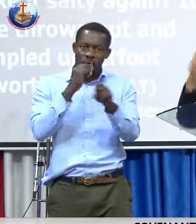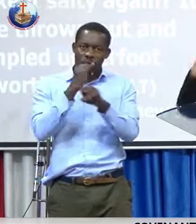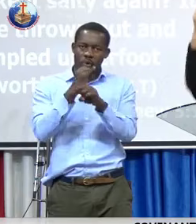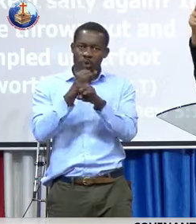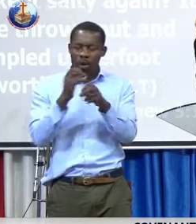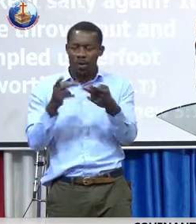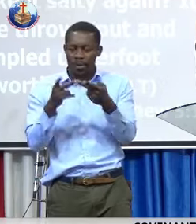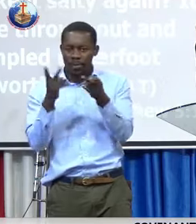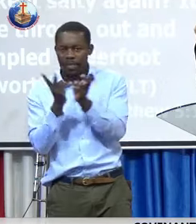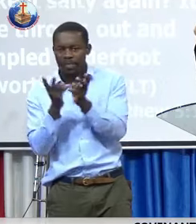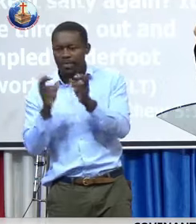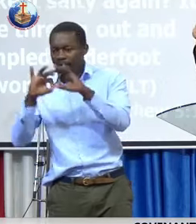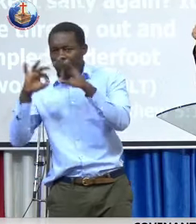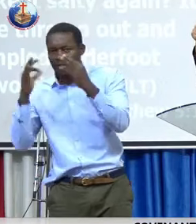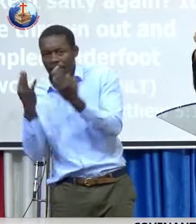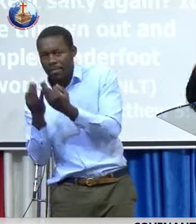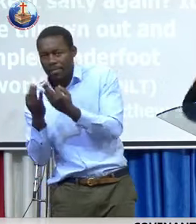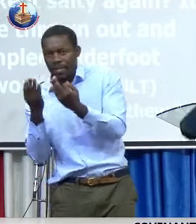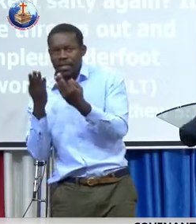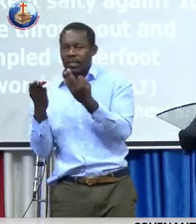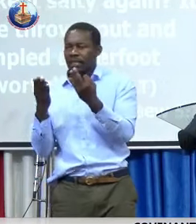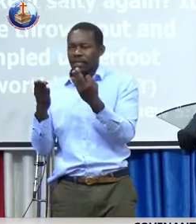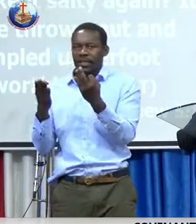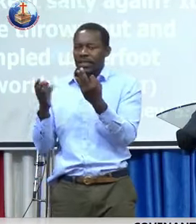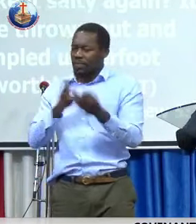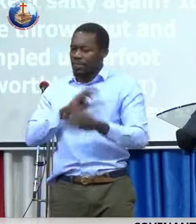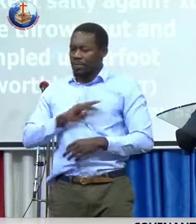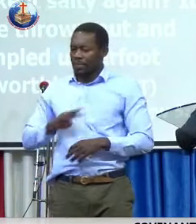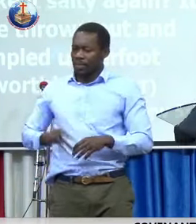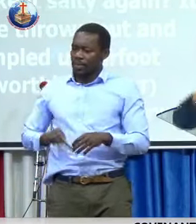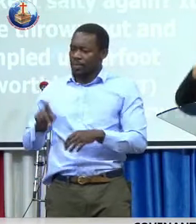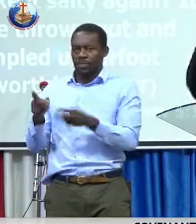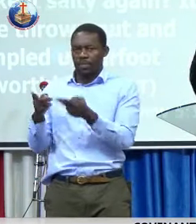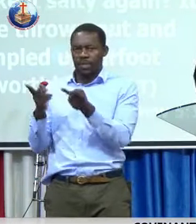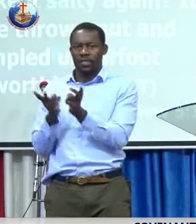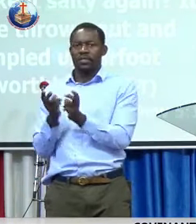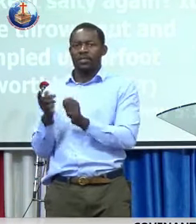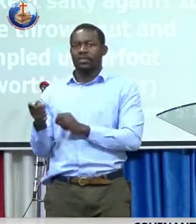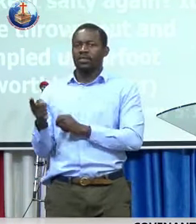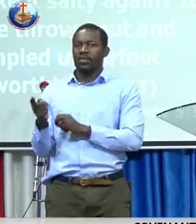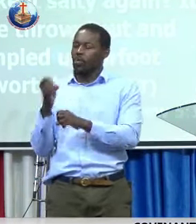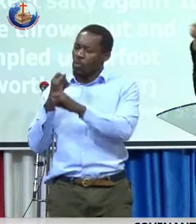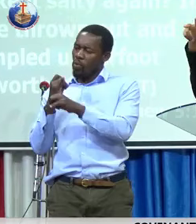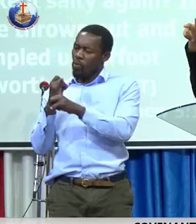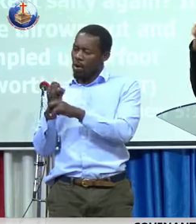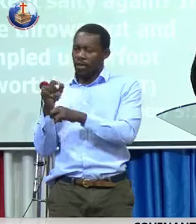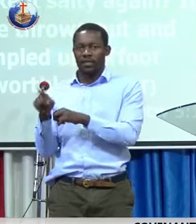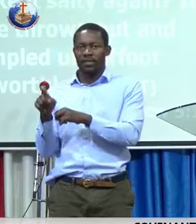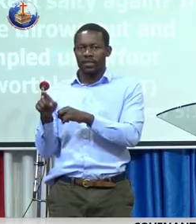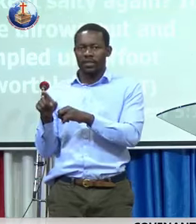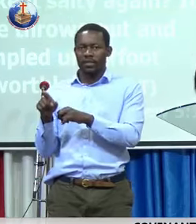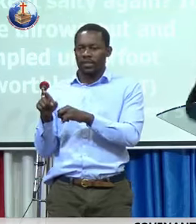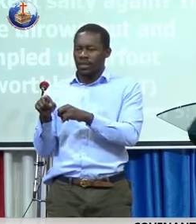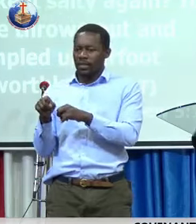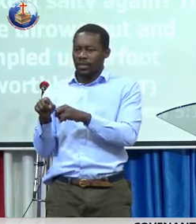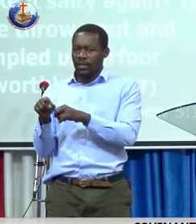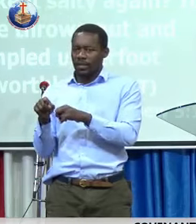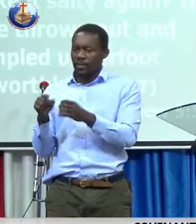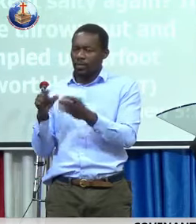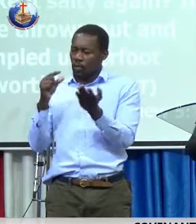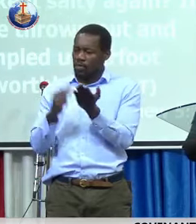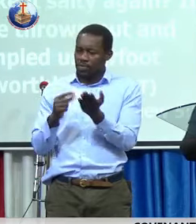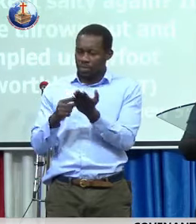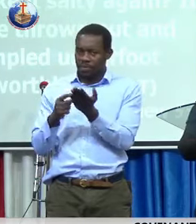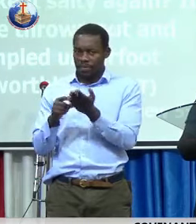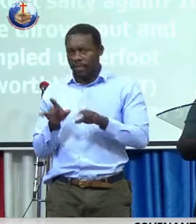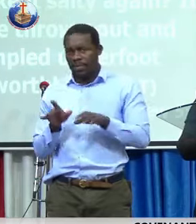mission. Our families are our mission field. Familia zetu ni mahali petu pa huduma. Our spheres where we interact with people, that is our mission field. Mahali